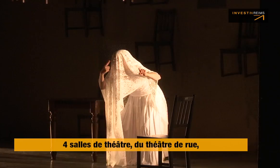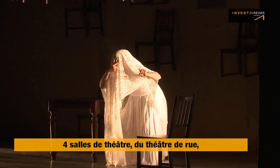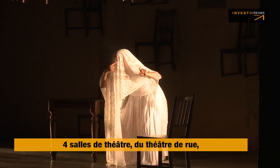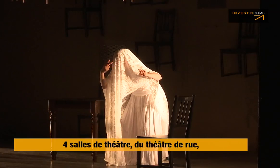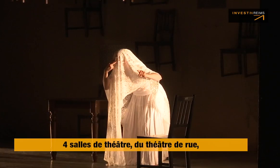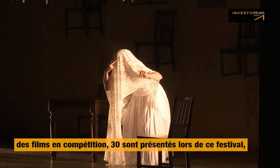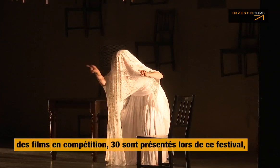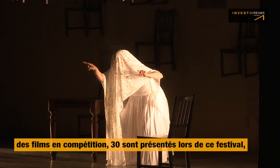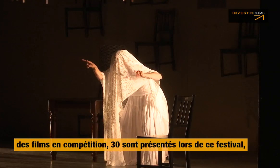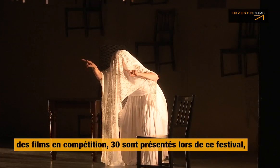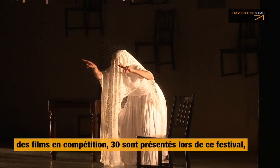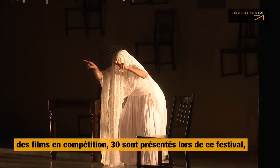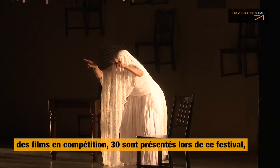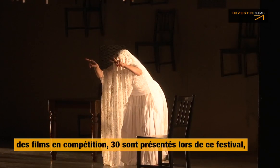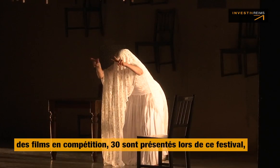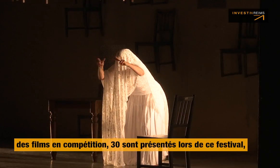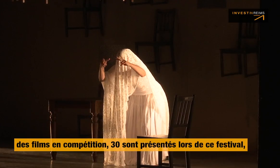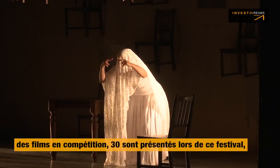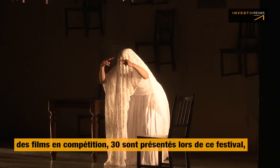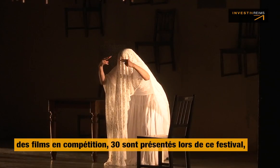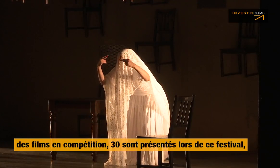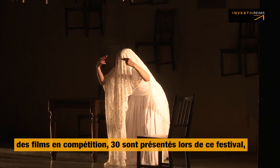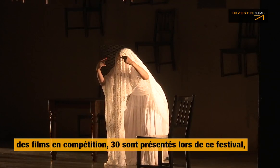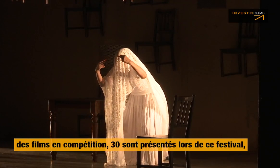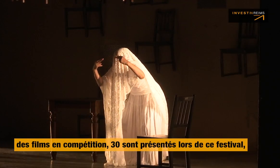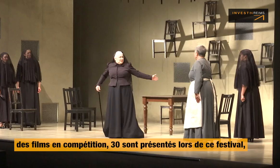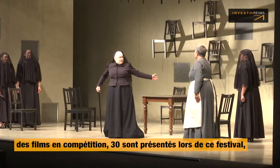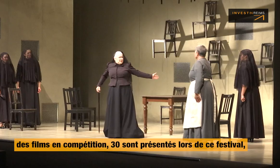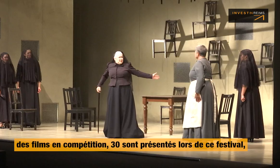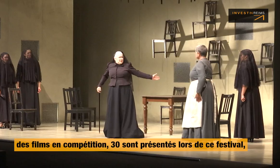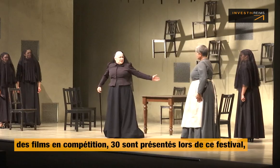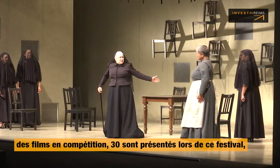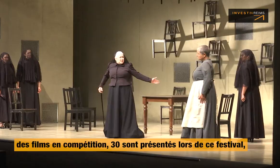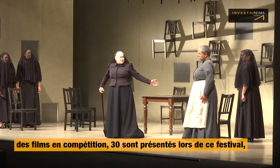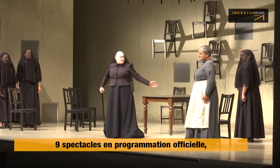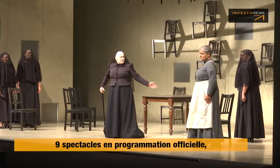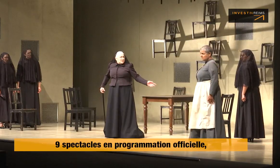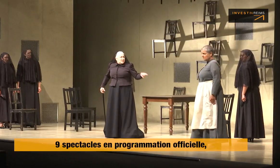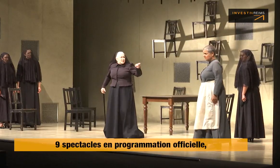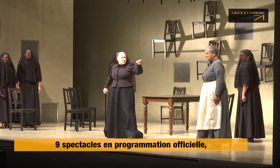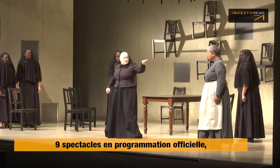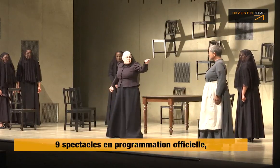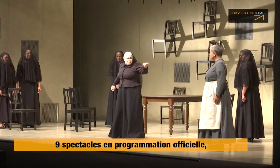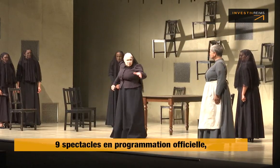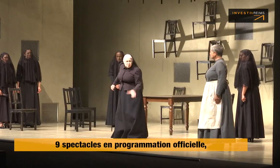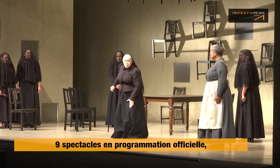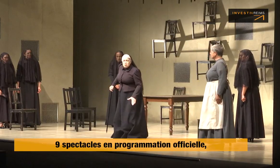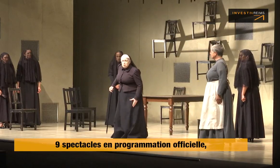rue, des films en compétition et 30 films qui sont présentés lors de ce festival. Neuf spectacles en